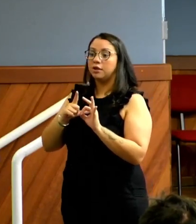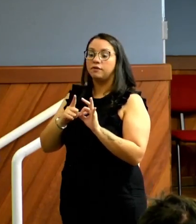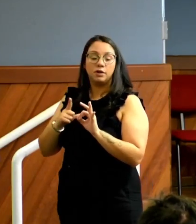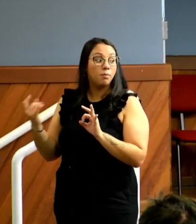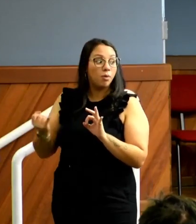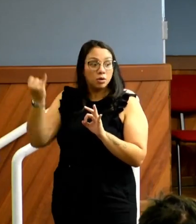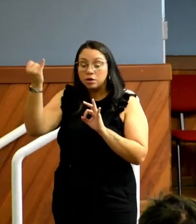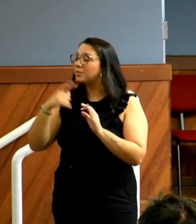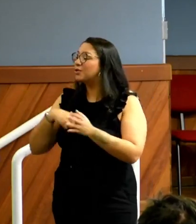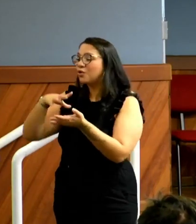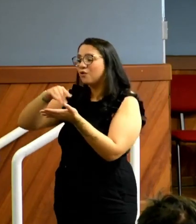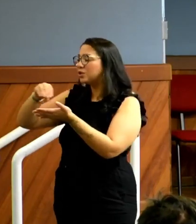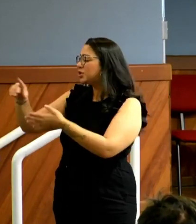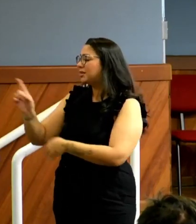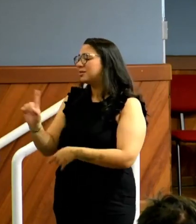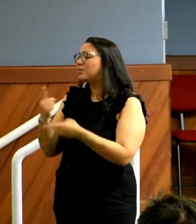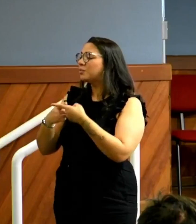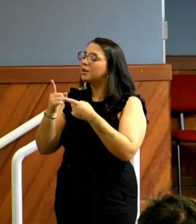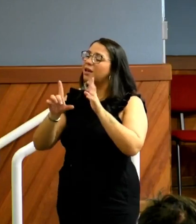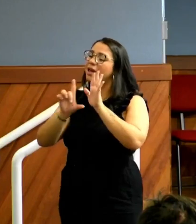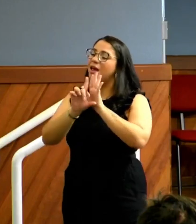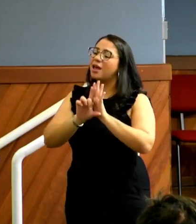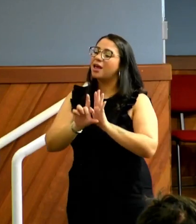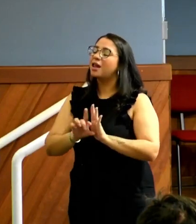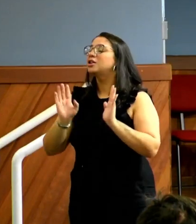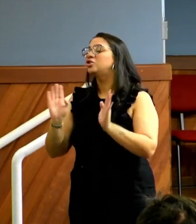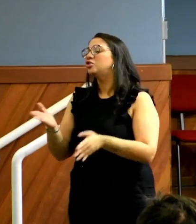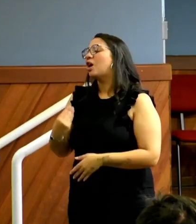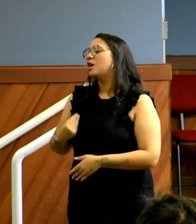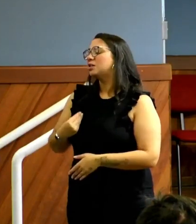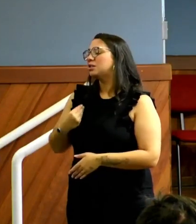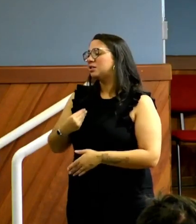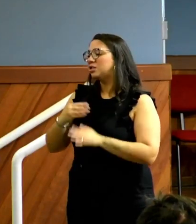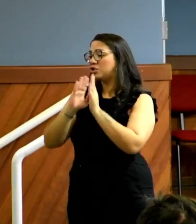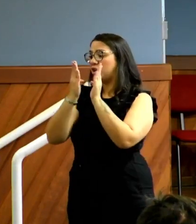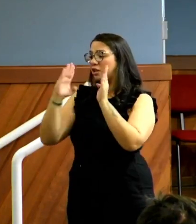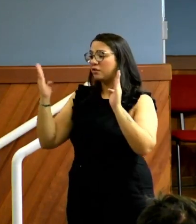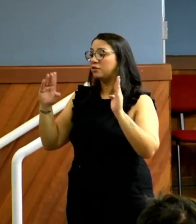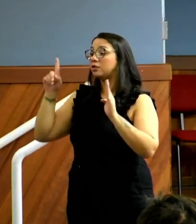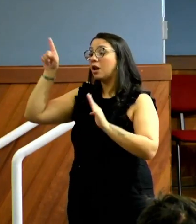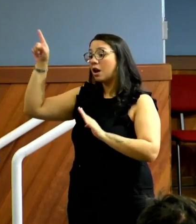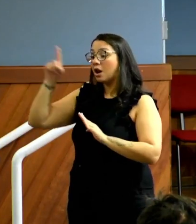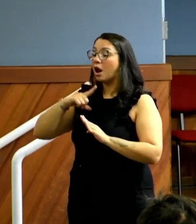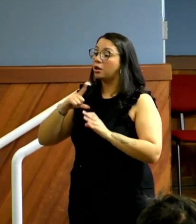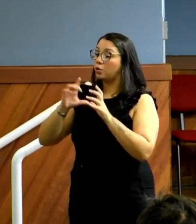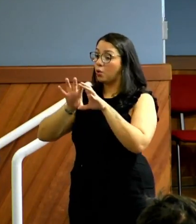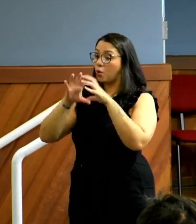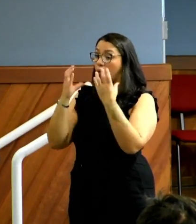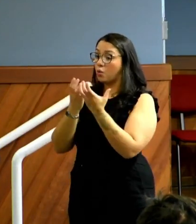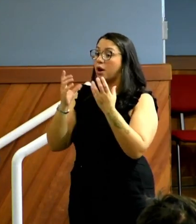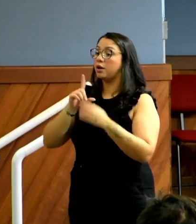Mas eu não vou digitalizar porque todas essas leis, esses livros, eles estão digitalizados na Biblioteca do Congresso de Washington e muitos